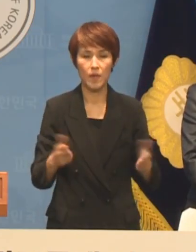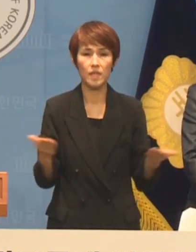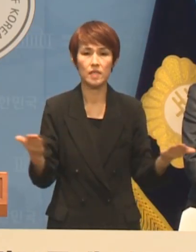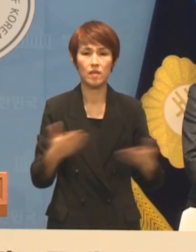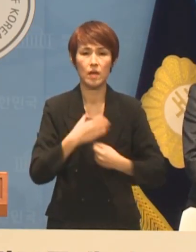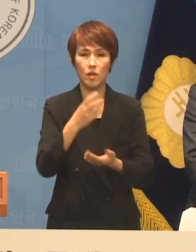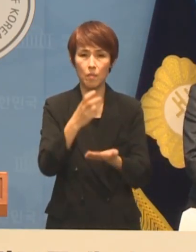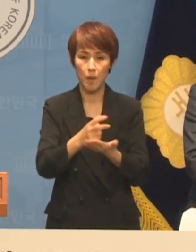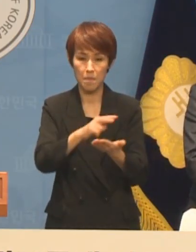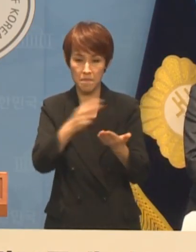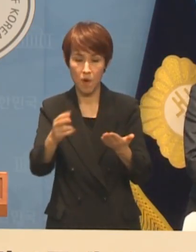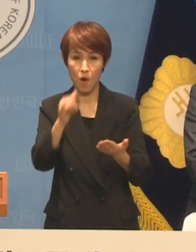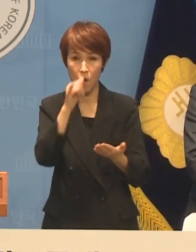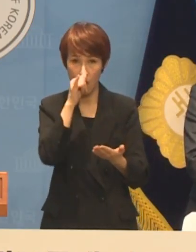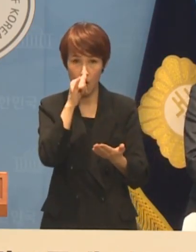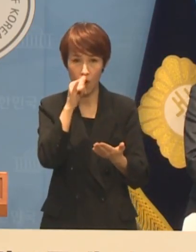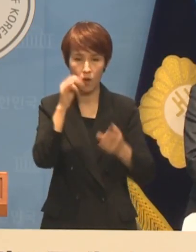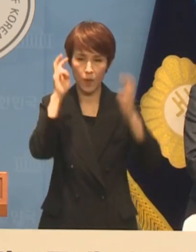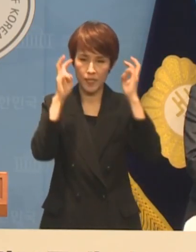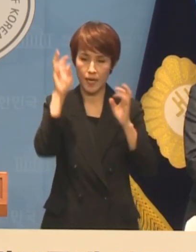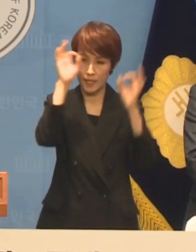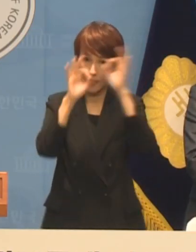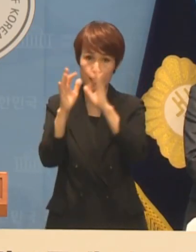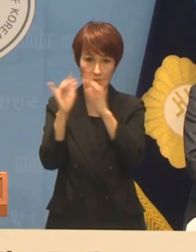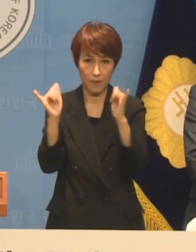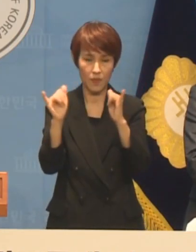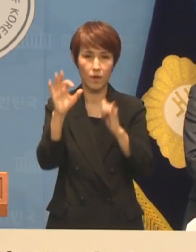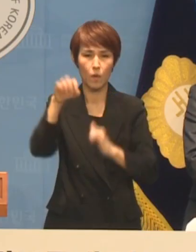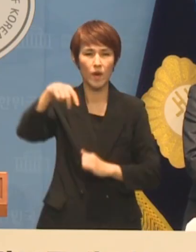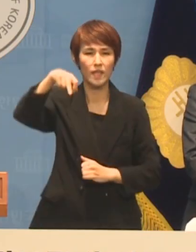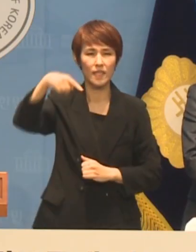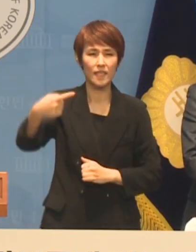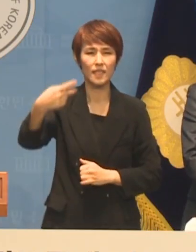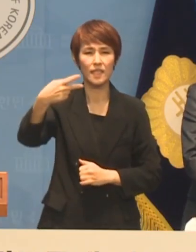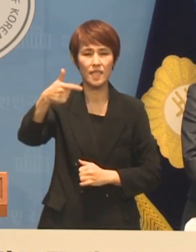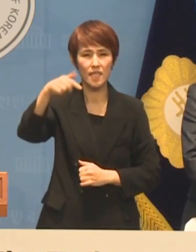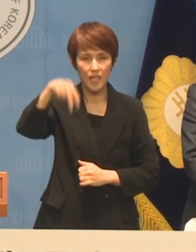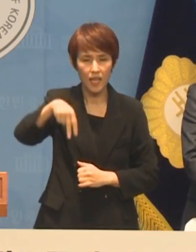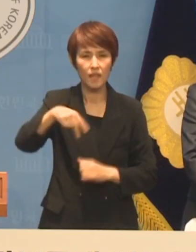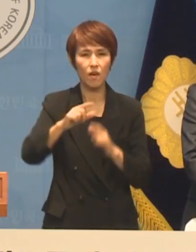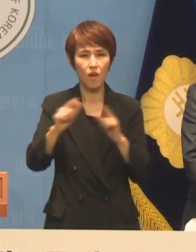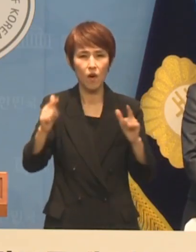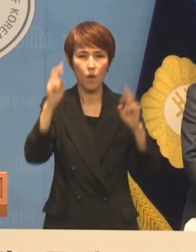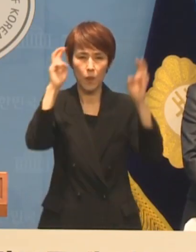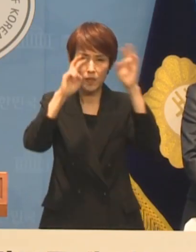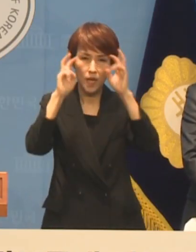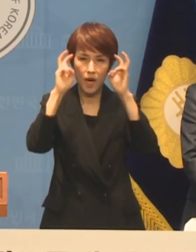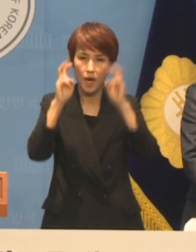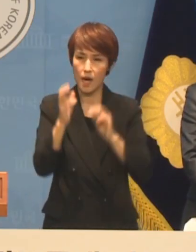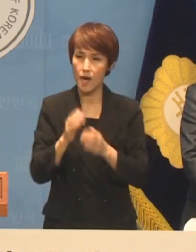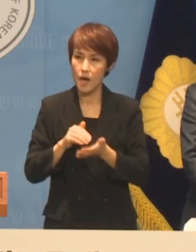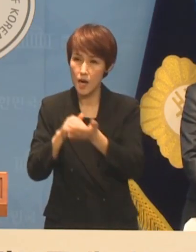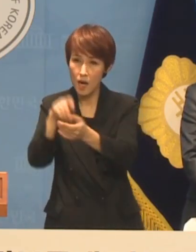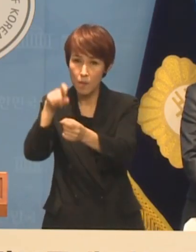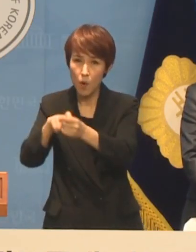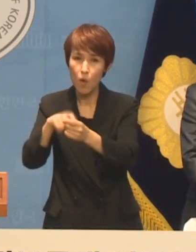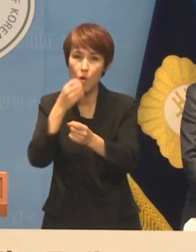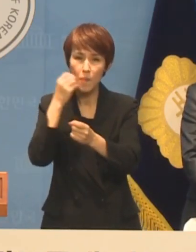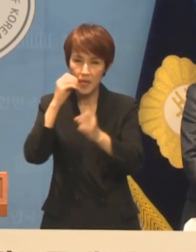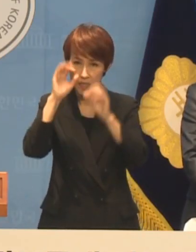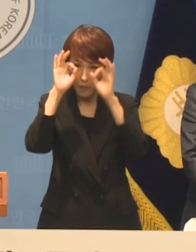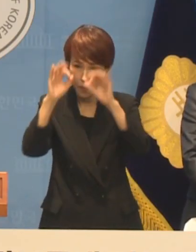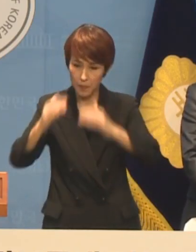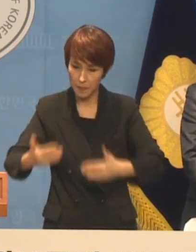직업안정법이 개정되면 구직자가 워크넷, 잡코리아, 사람인 등 채용정보 플랫폼의 구인 공고를 확인할